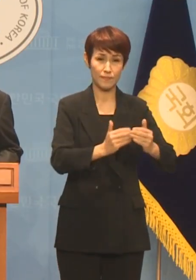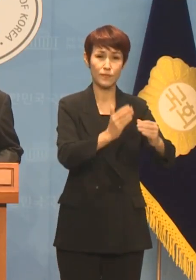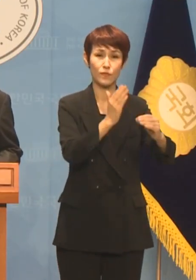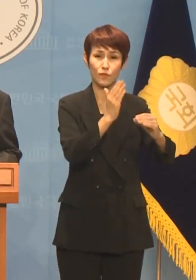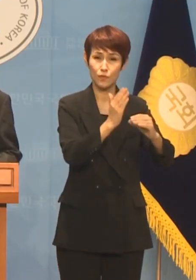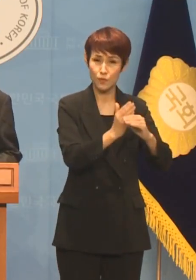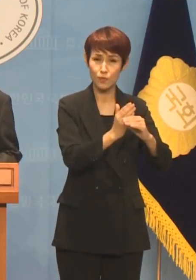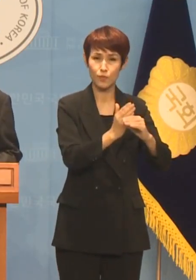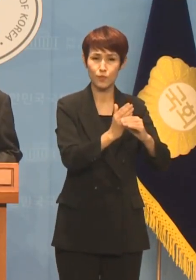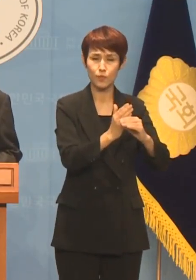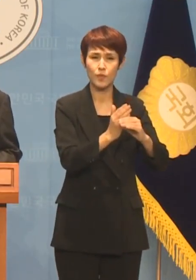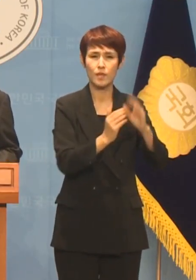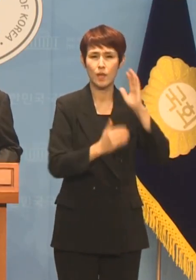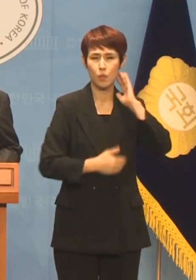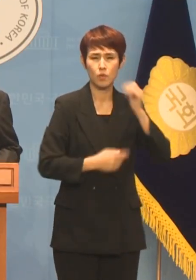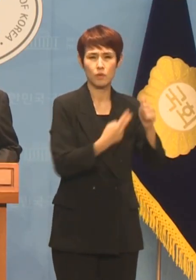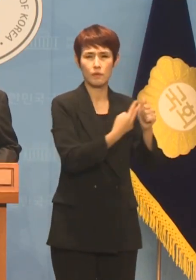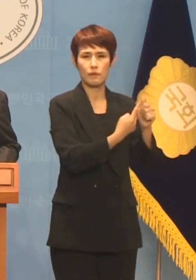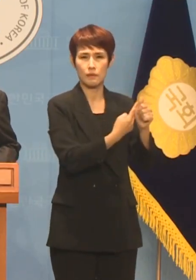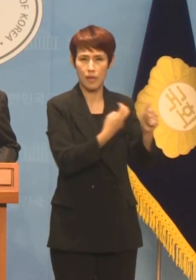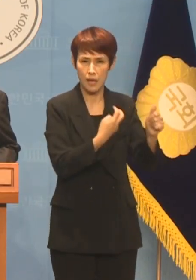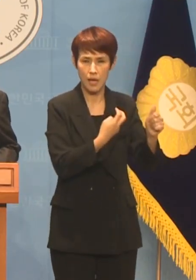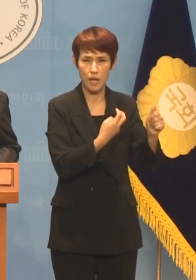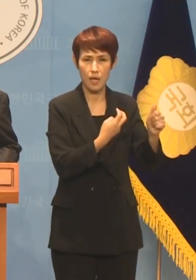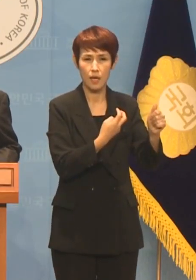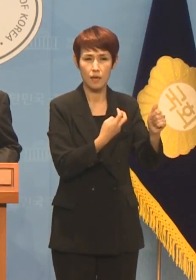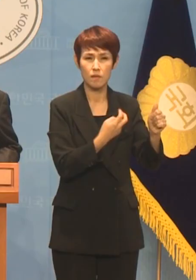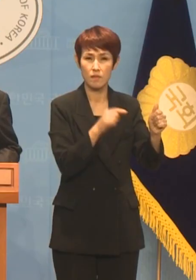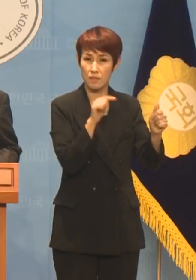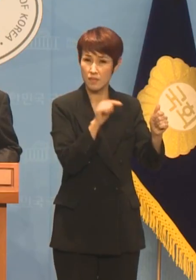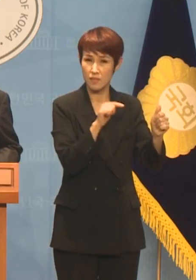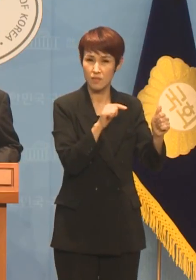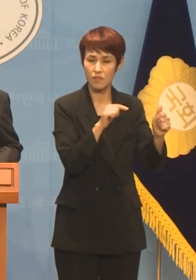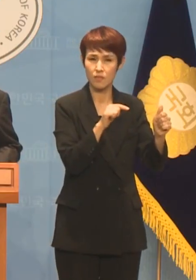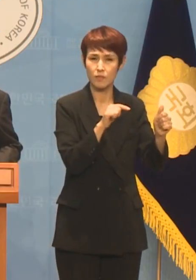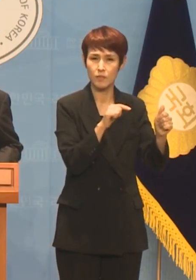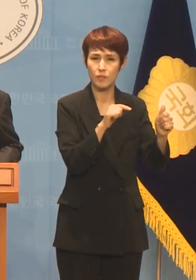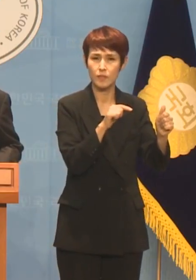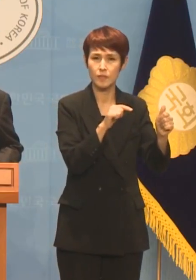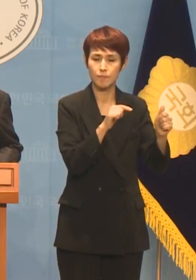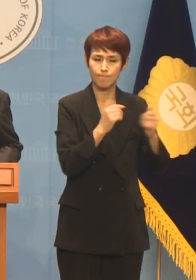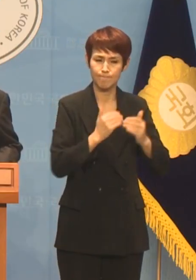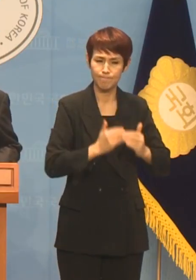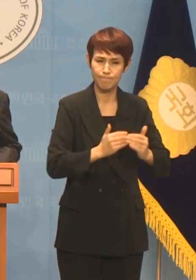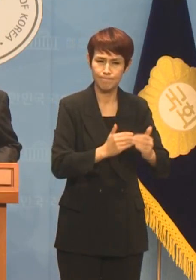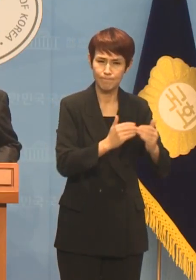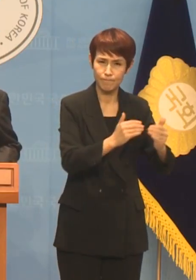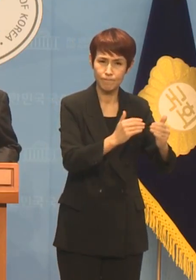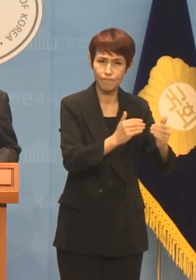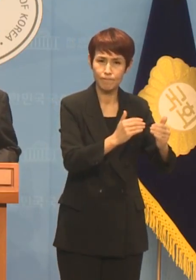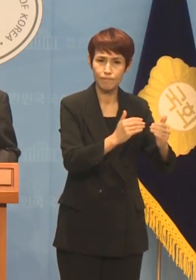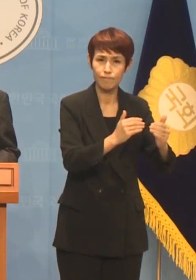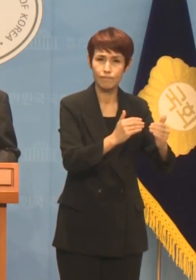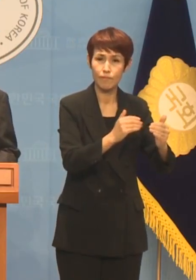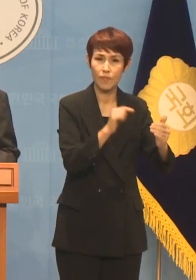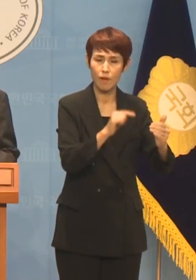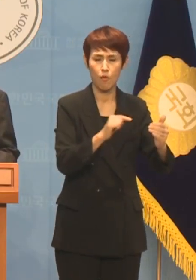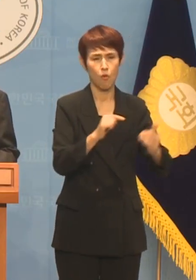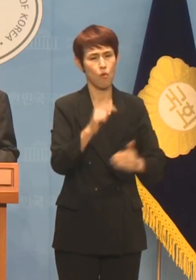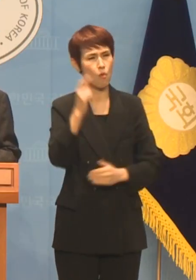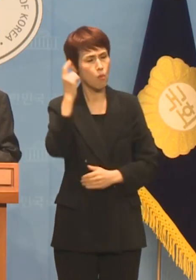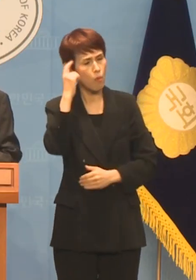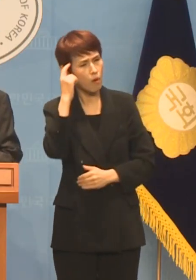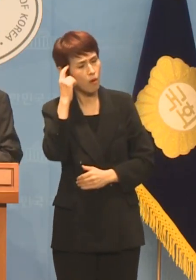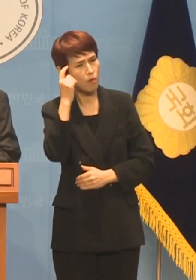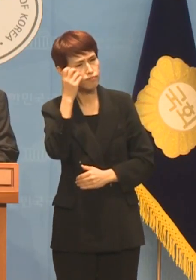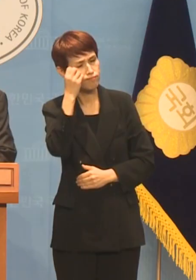여러 대통령 탄핵, 현재 헌재에서 진행이 되고 있습니다만 탄핵 절차에 관련해서 의구심을